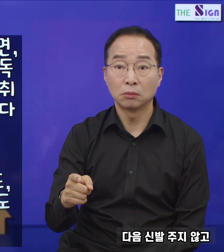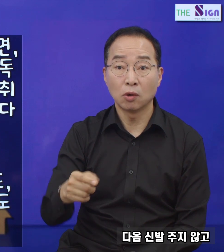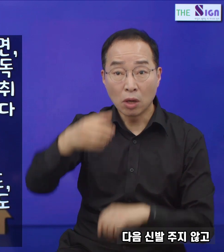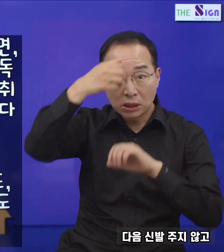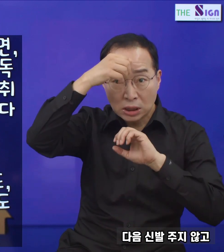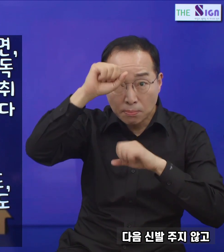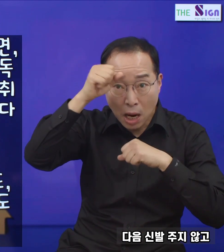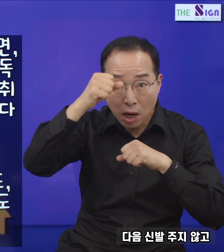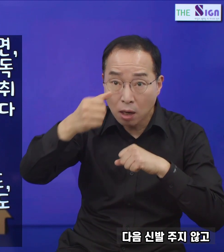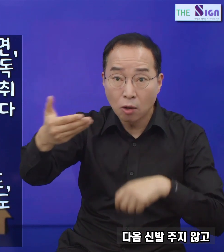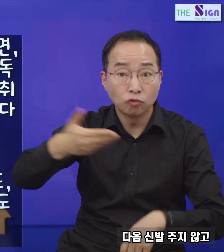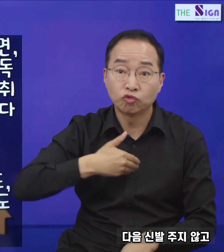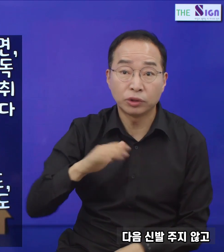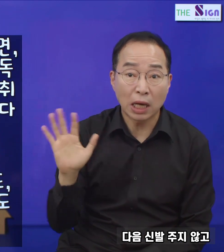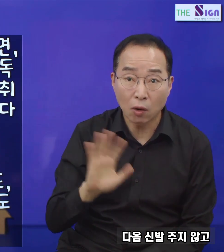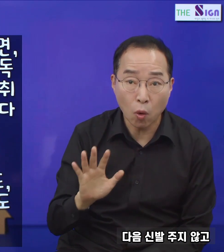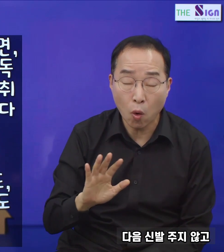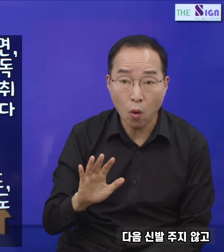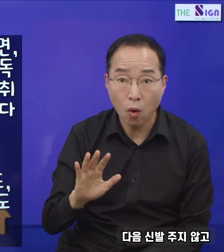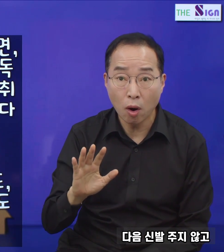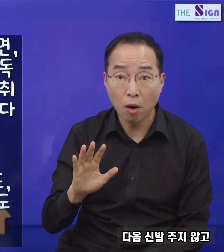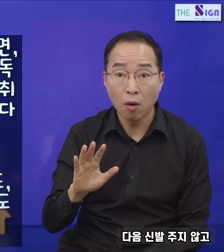그 신발 주지 않고